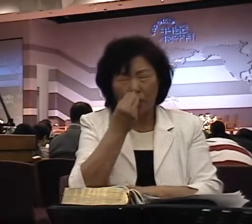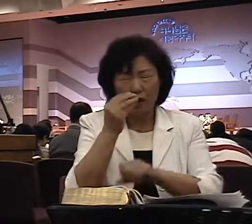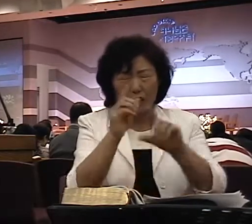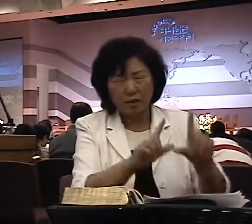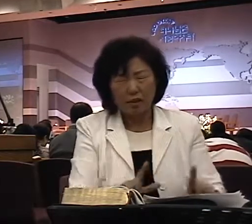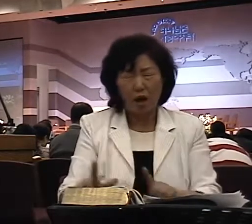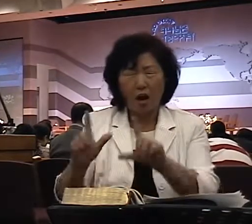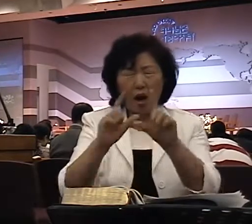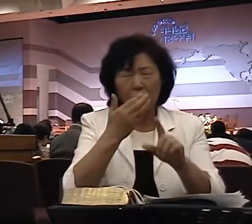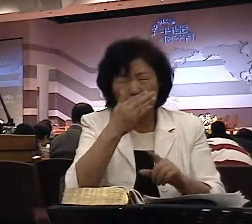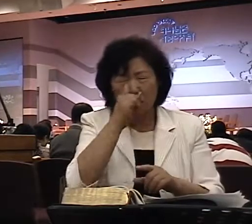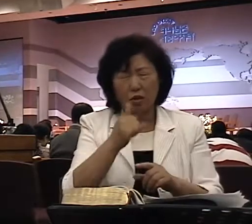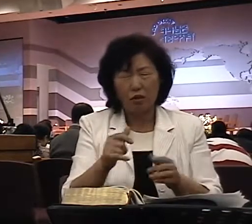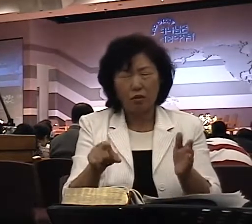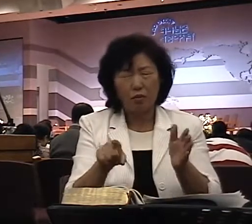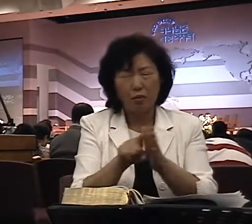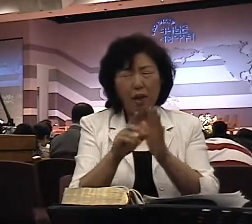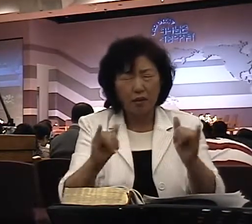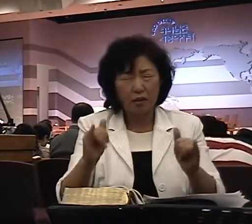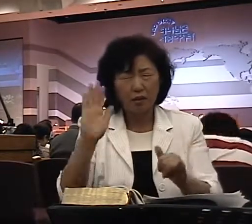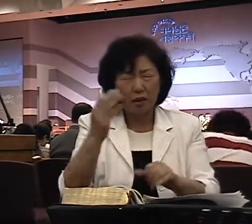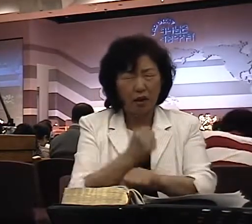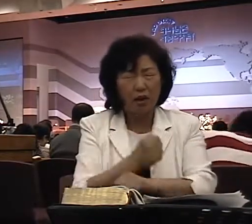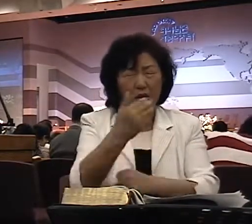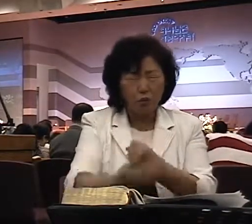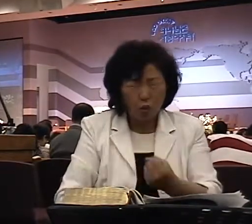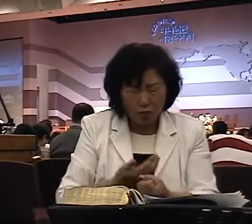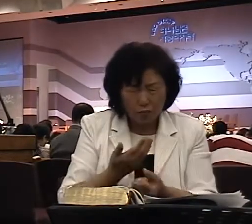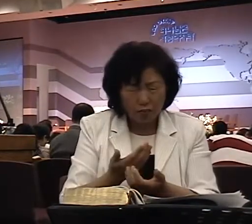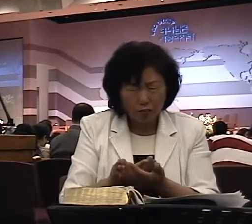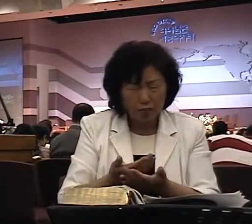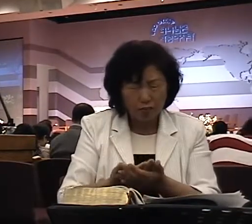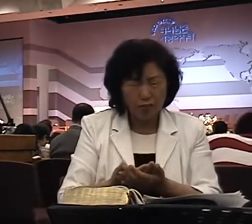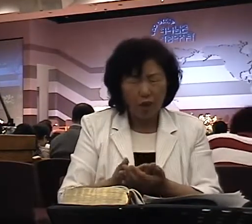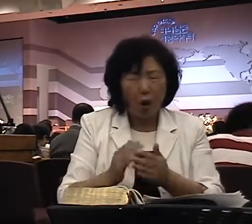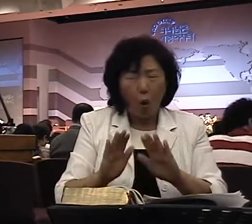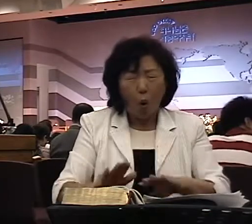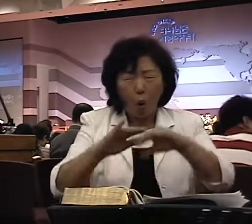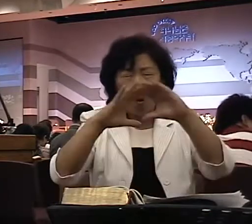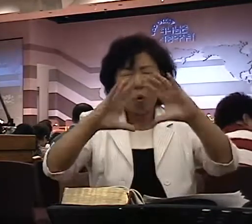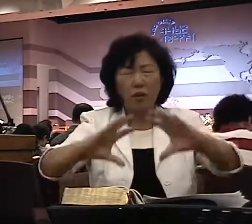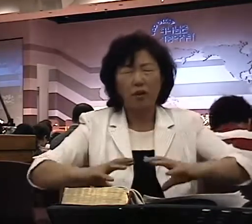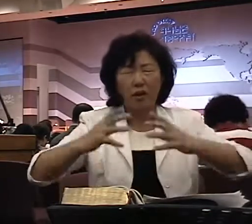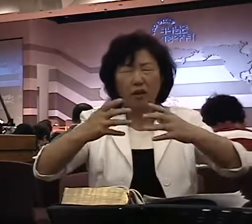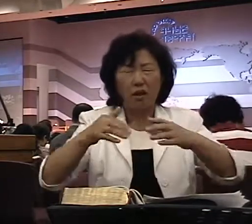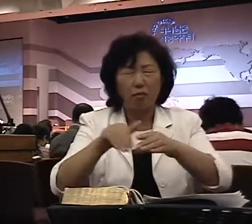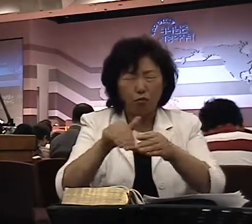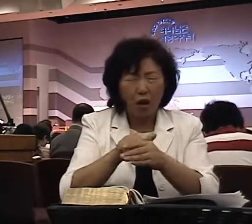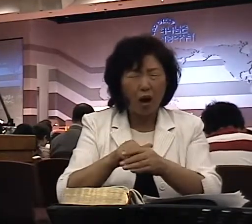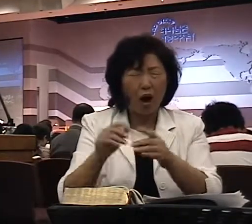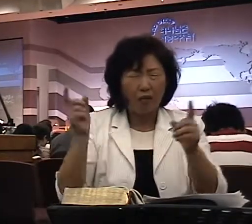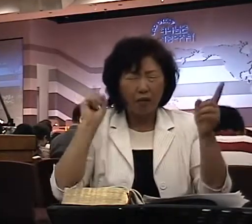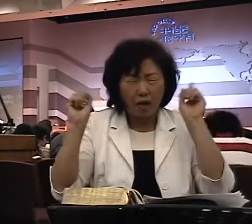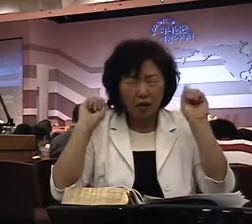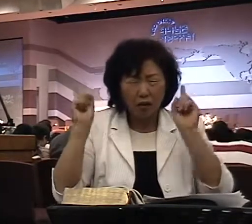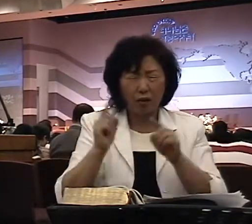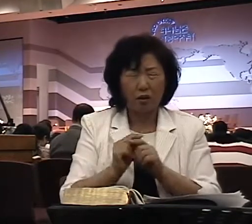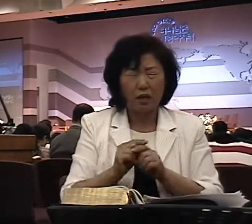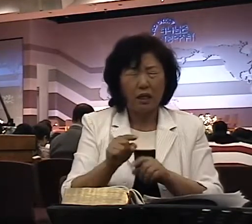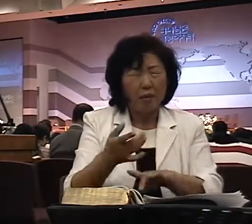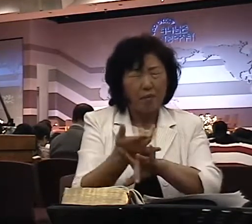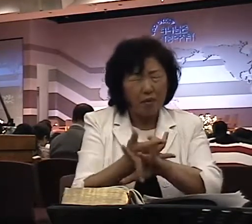살 수 있는 주의 백성들 되게 하여 주시옵소서. 온 세상과 문화가 타락되고 있다고 그것을 핑계